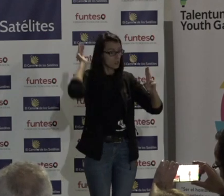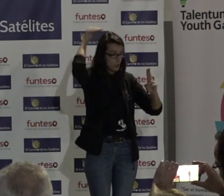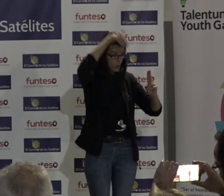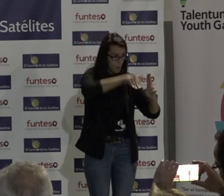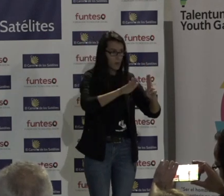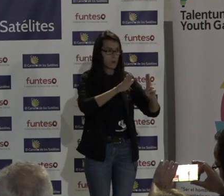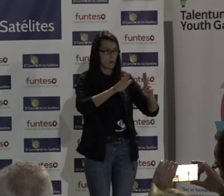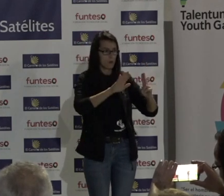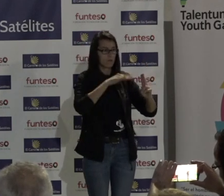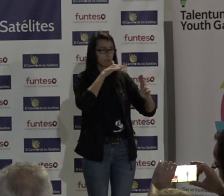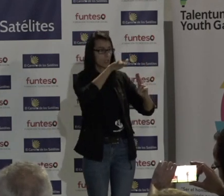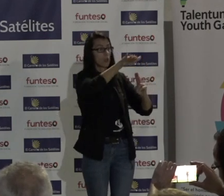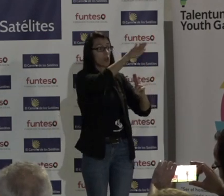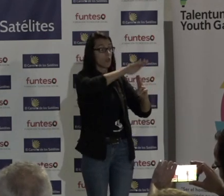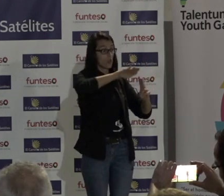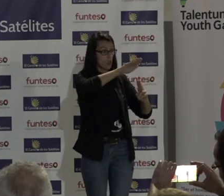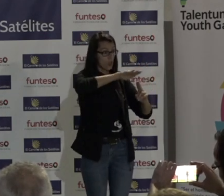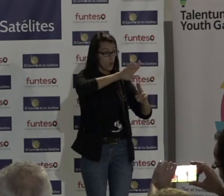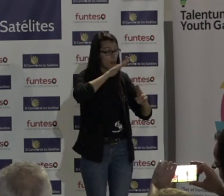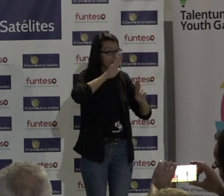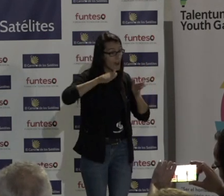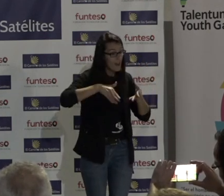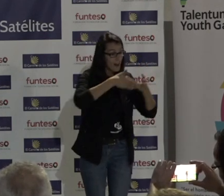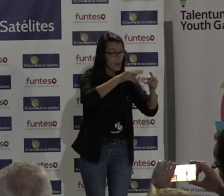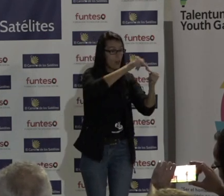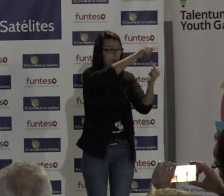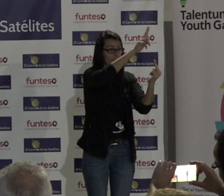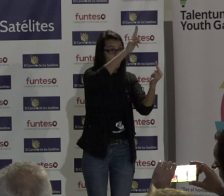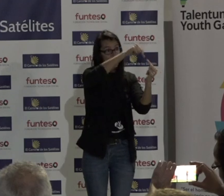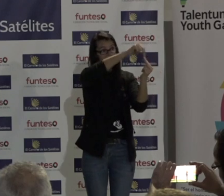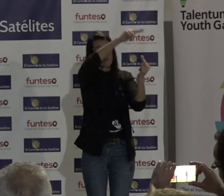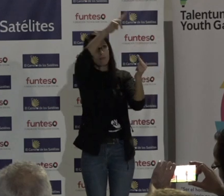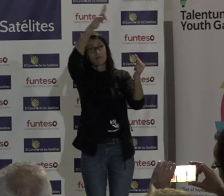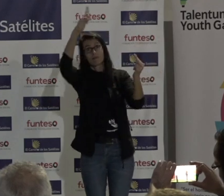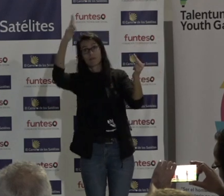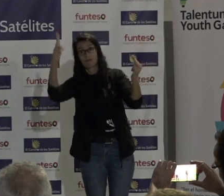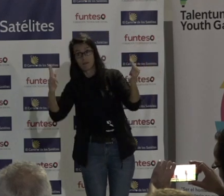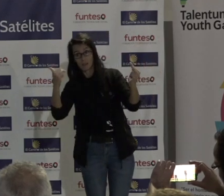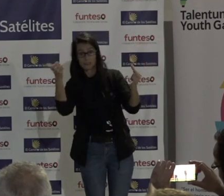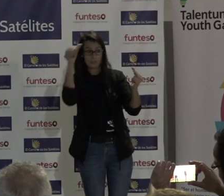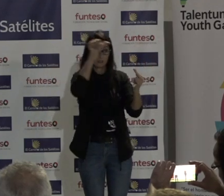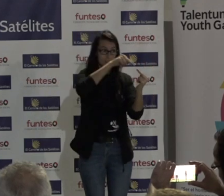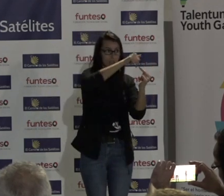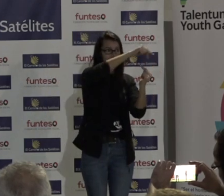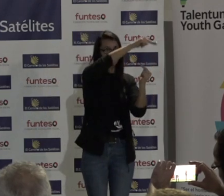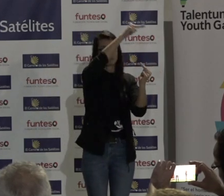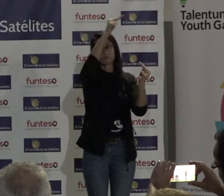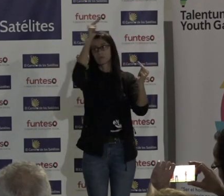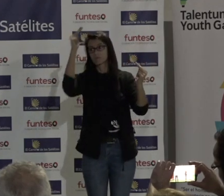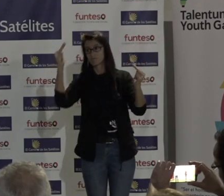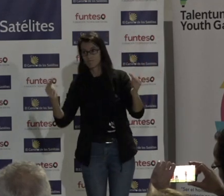que cruzaba de la orilla este al oeste. Y eso, a lo largo del